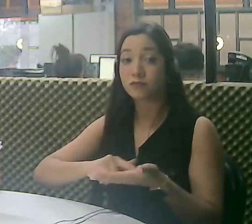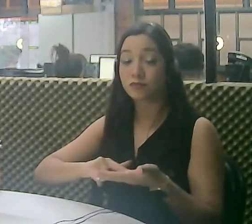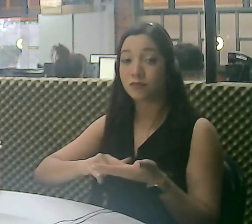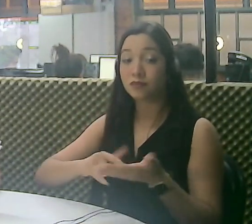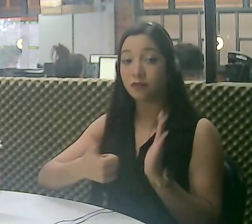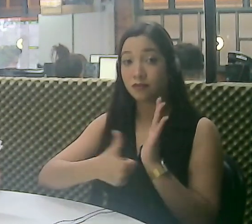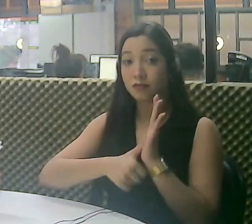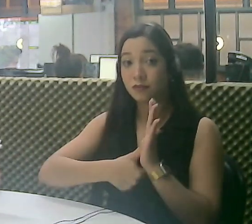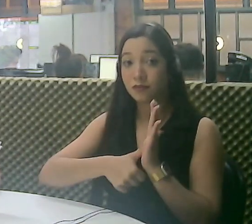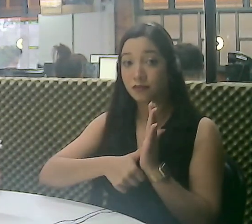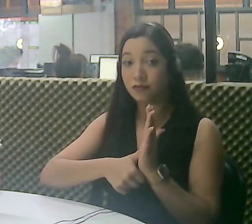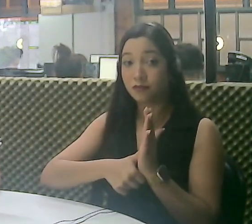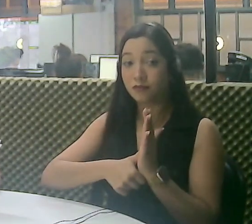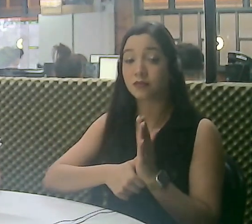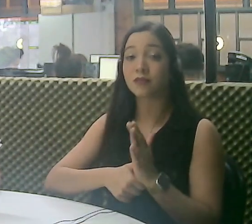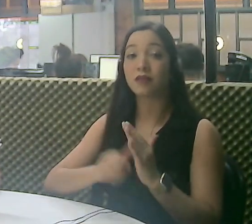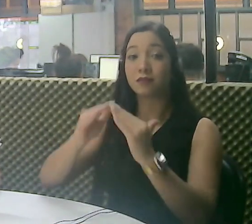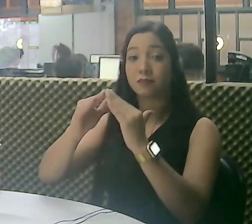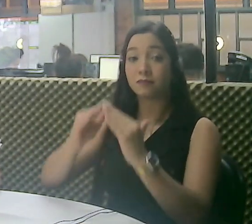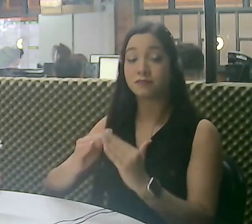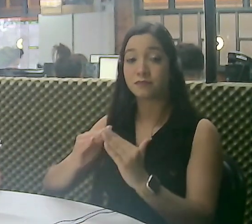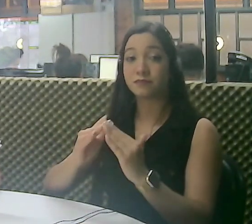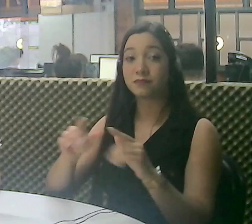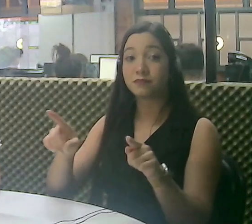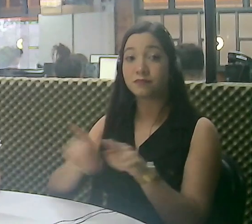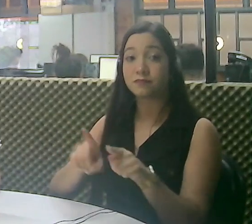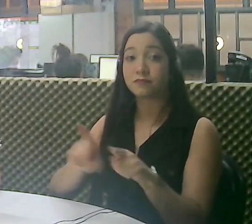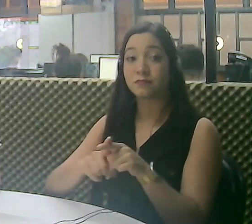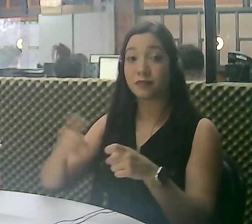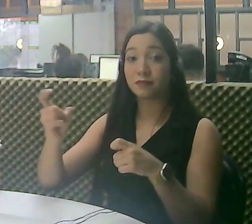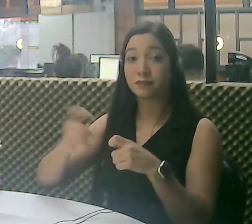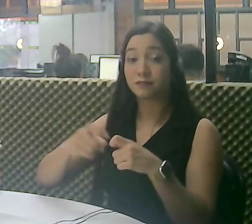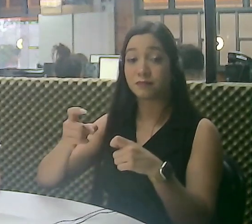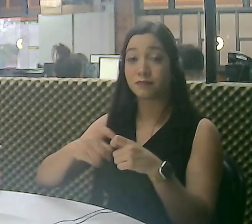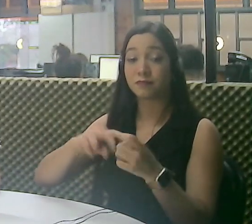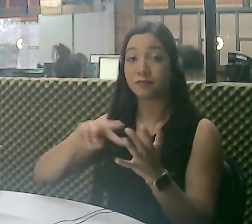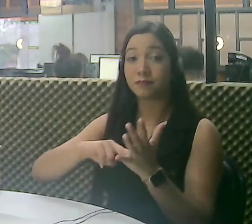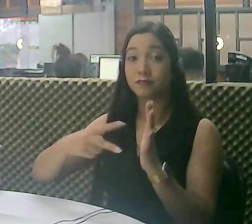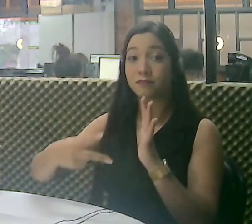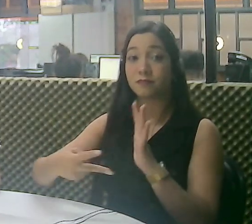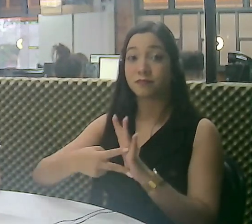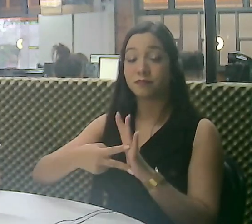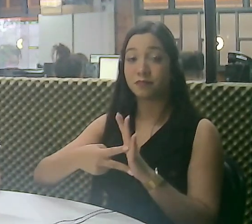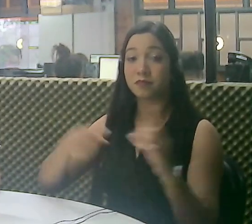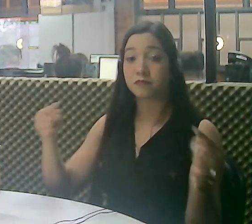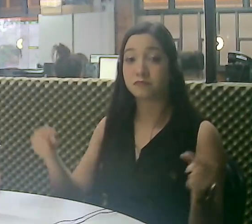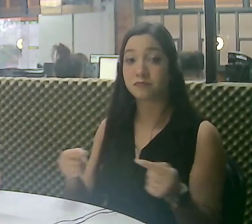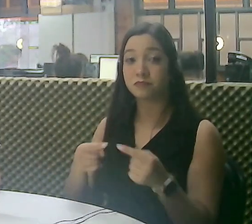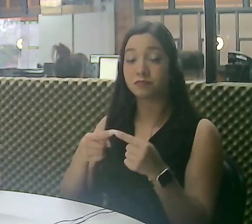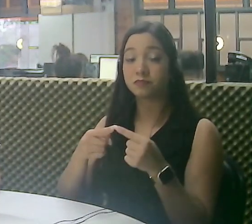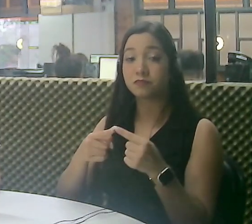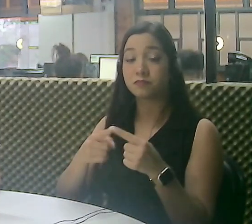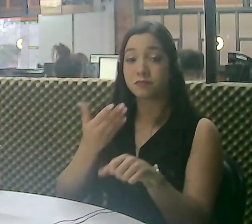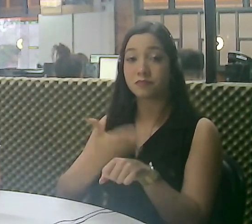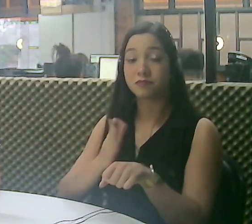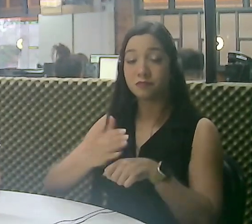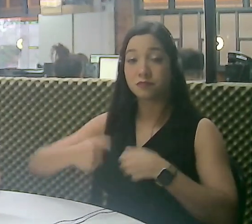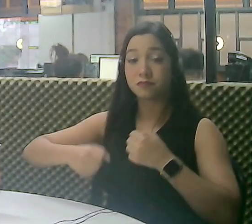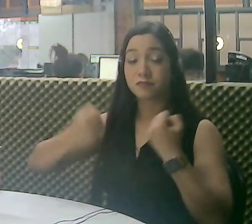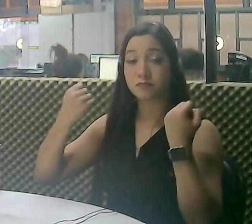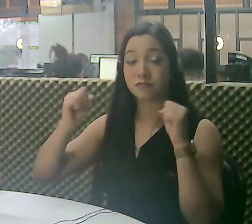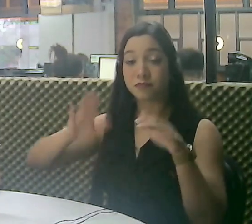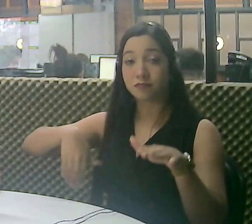de identidade, comprovante de residência e atestado médico que indique condições adequadas para a prática da